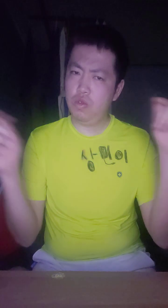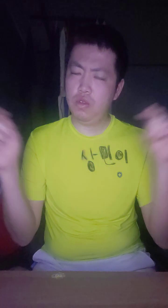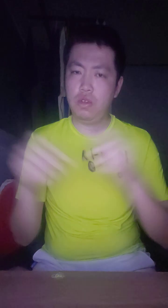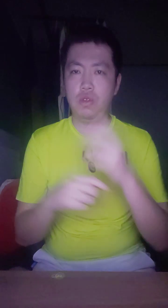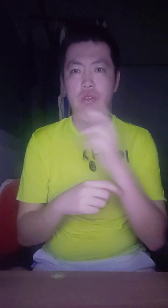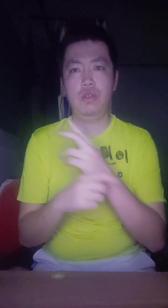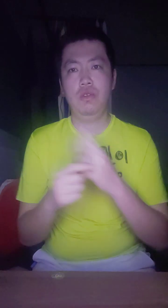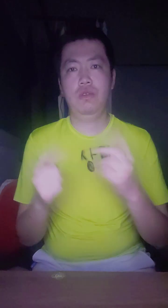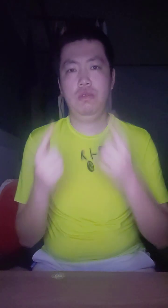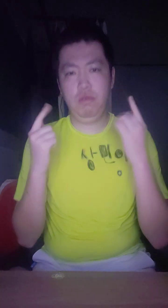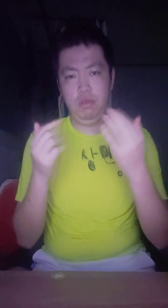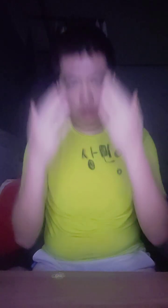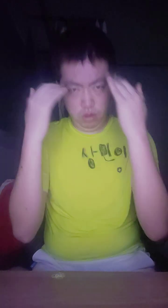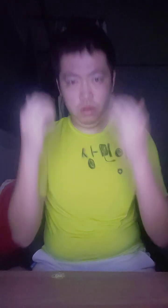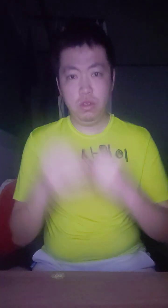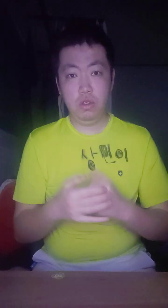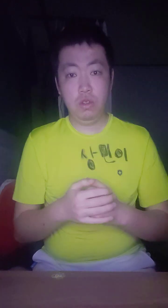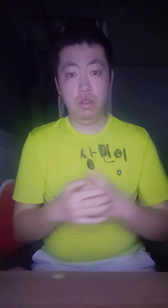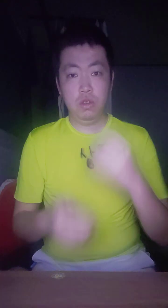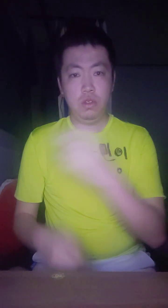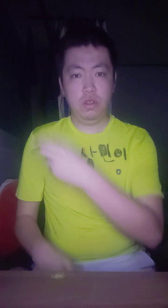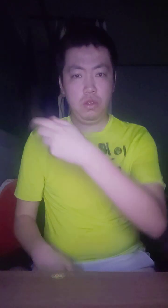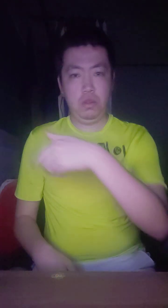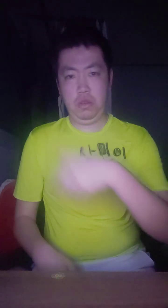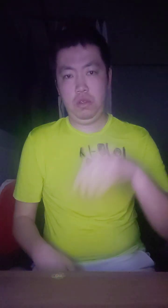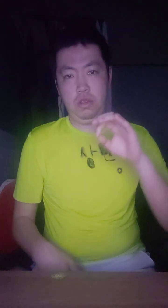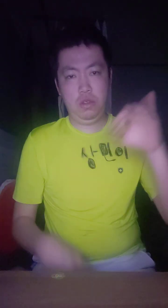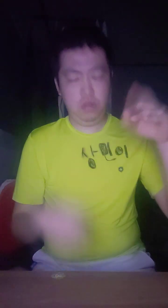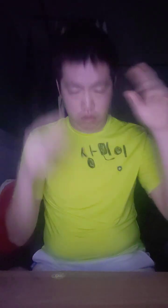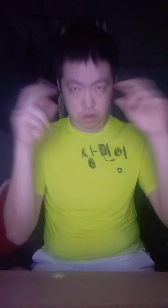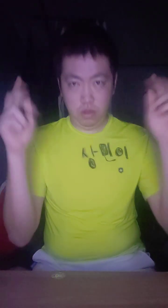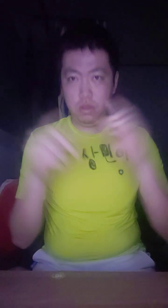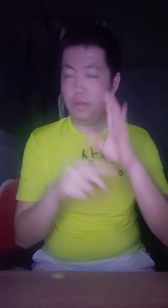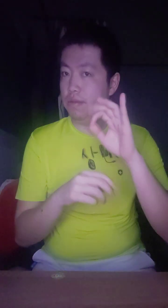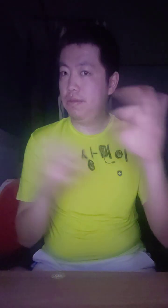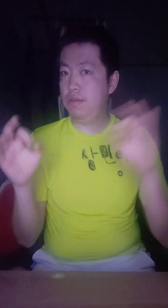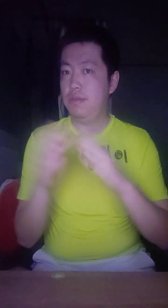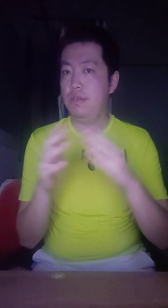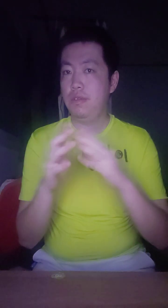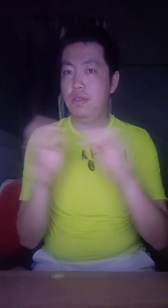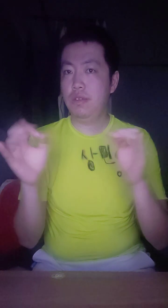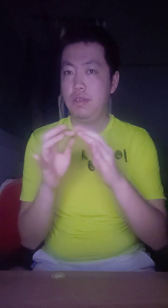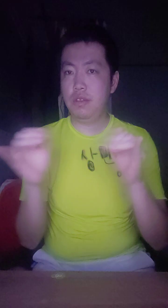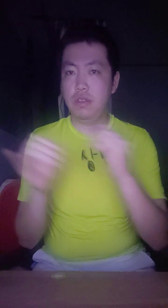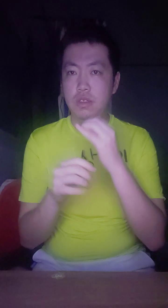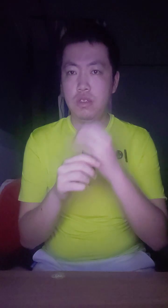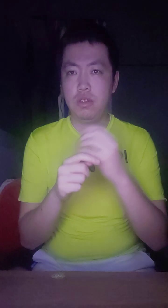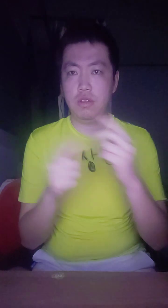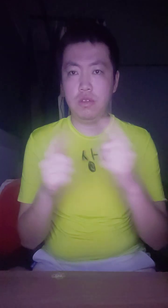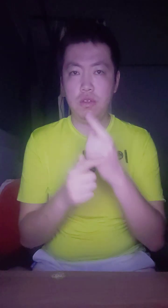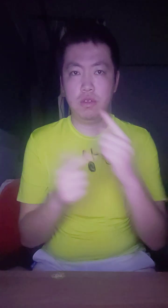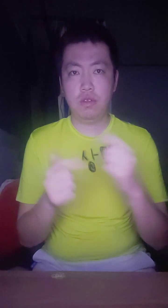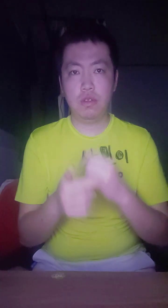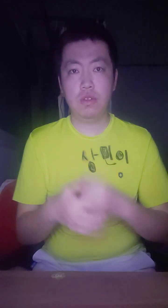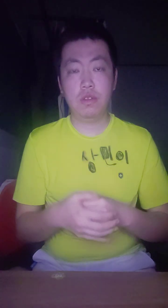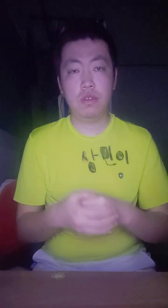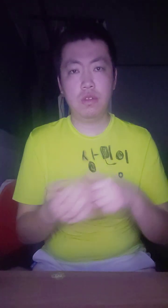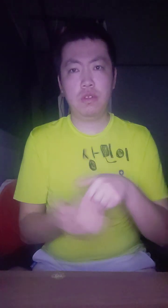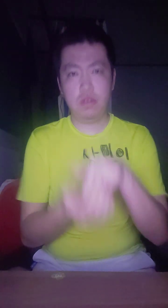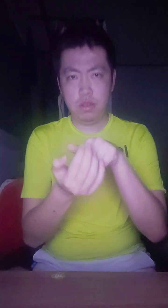겪었습니다. 경기도 고양시 아파트도 정전으로 580세대가 고통을 겪었습니다. 정전에 엘리베이터에 탔던